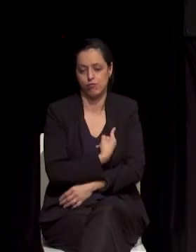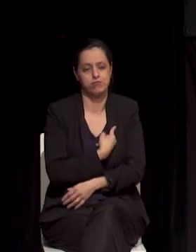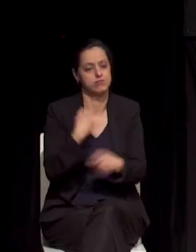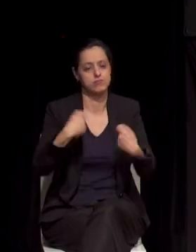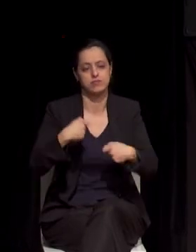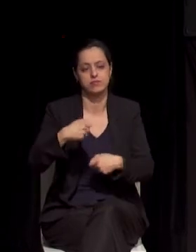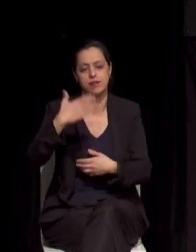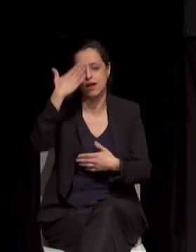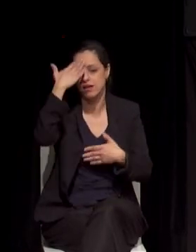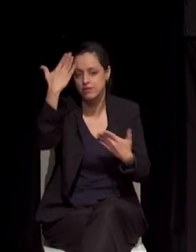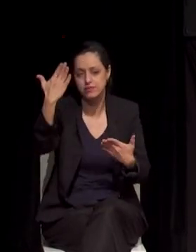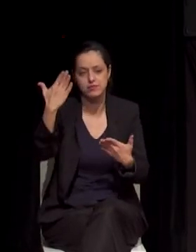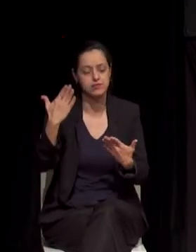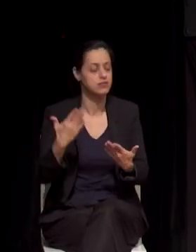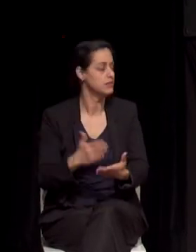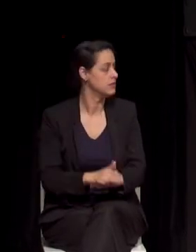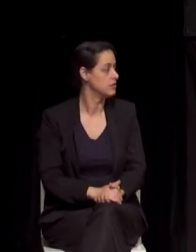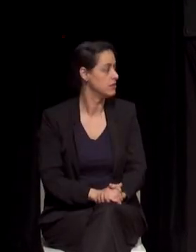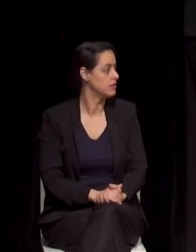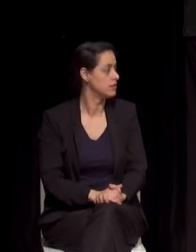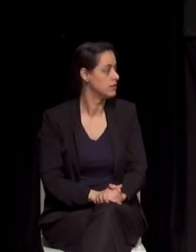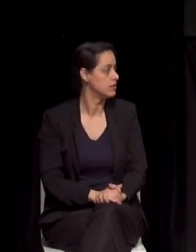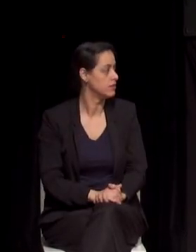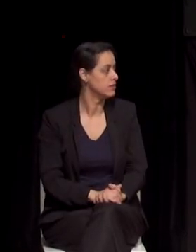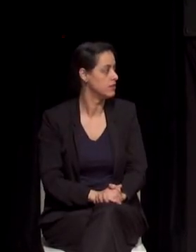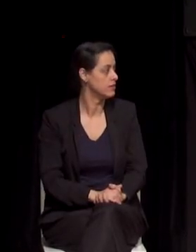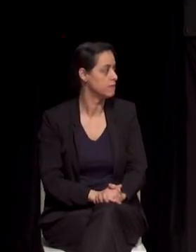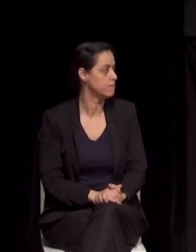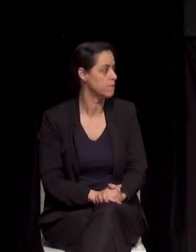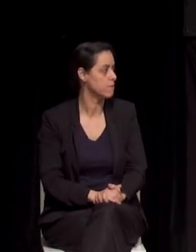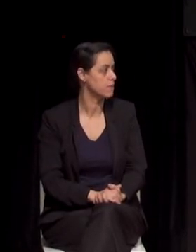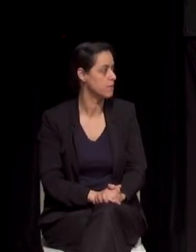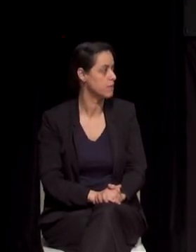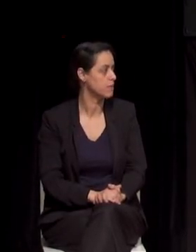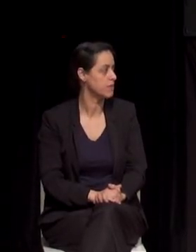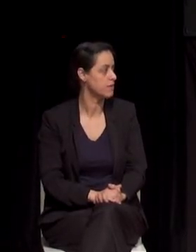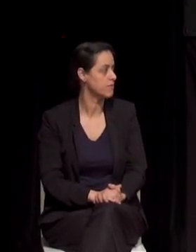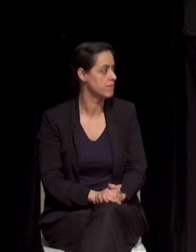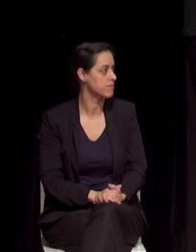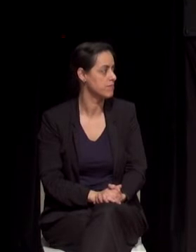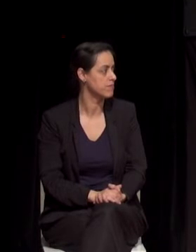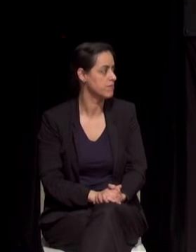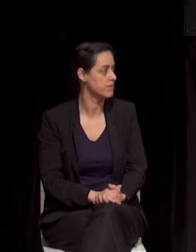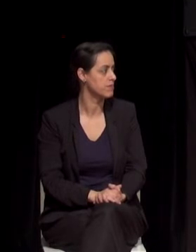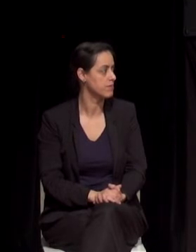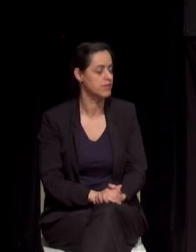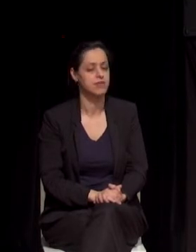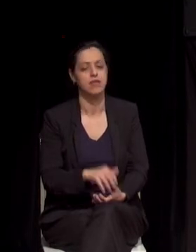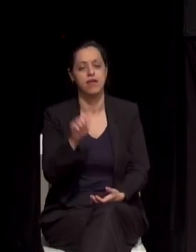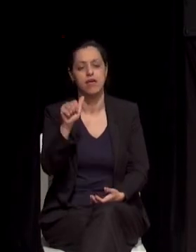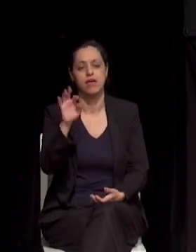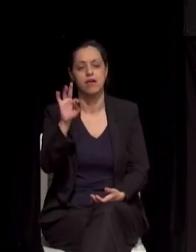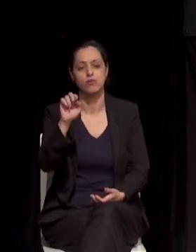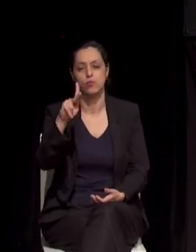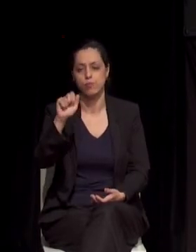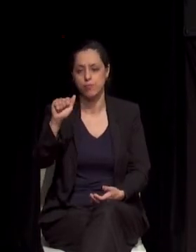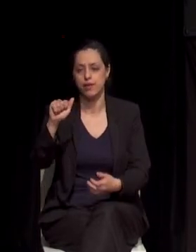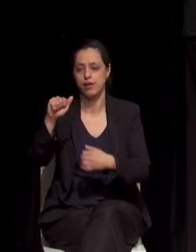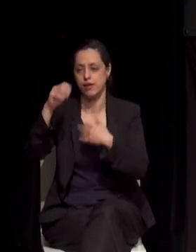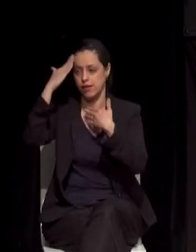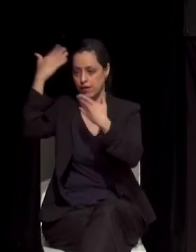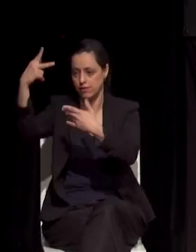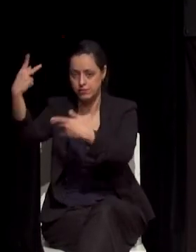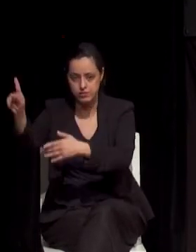Olorum Absifu, Modupé, Adupé, Colofé para quem é de Colofé, Motumbá para quem é de